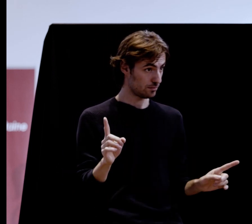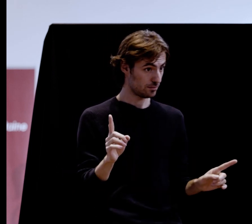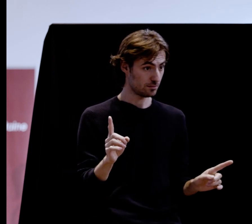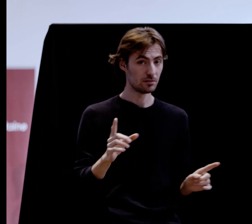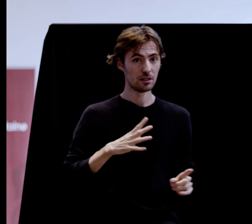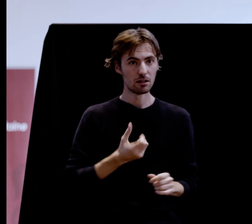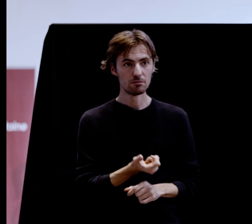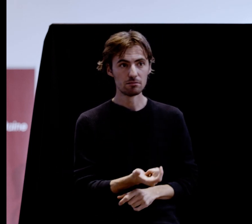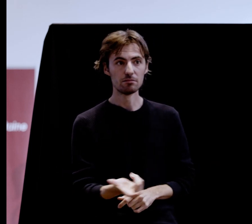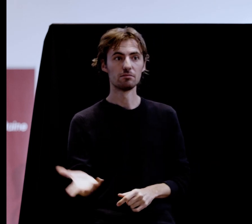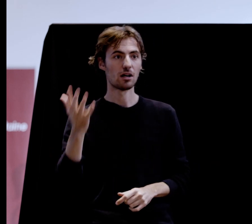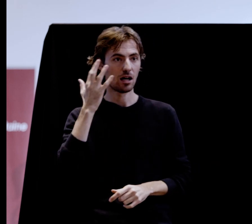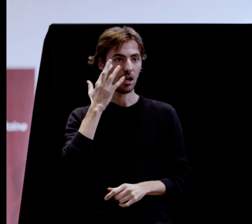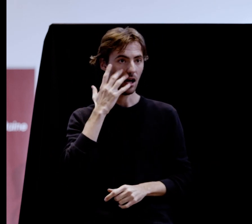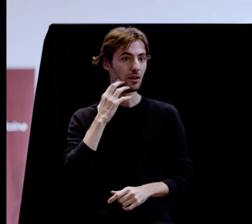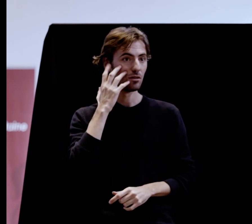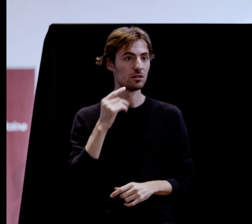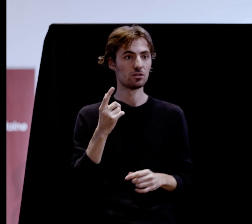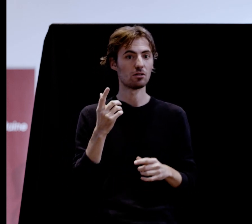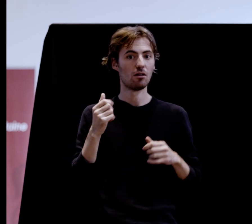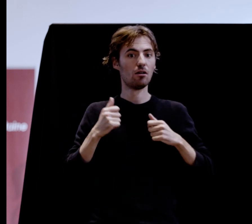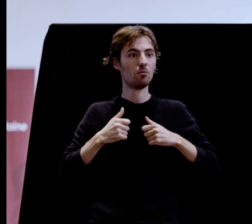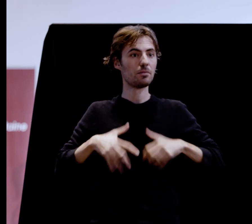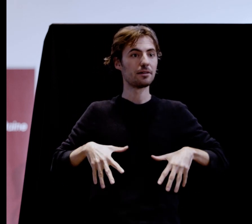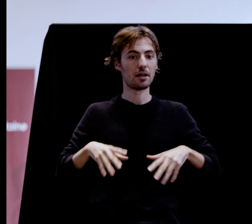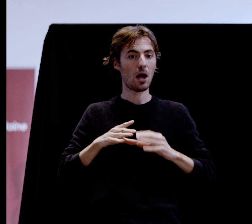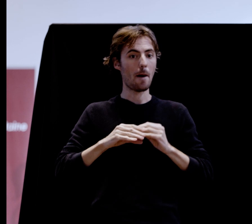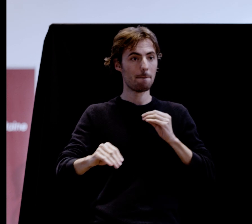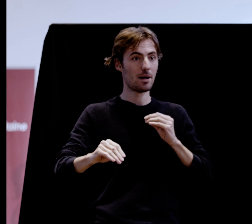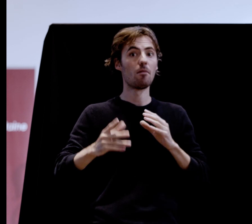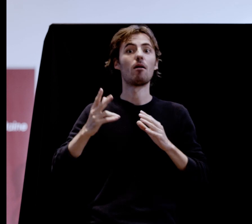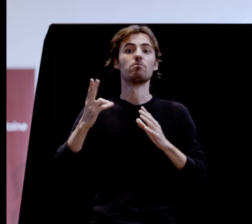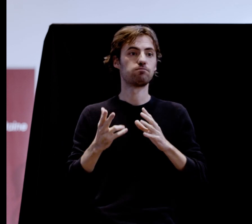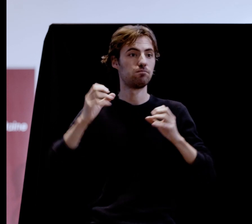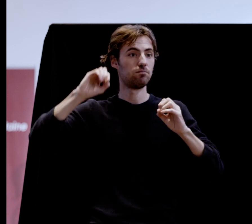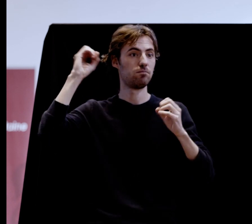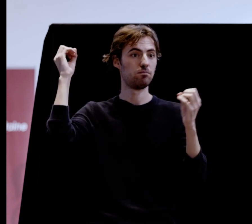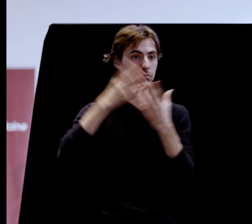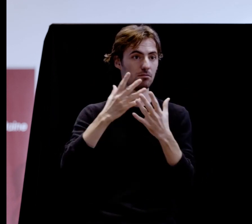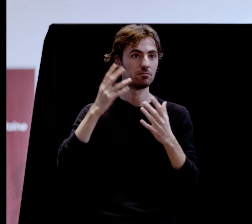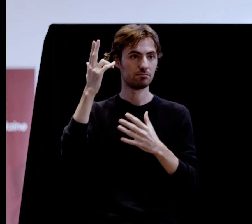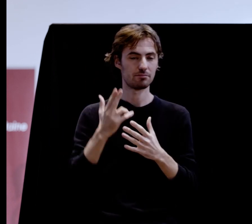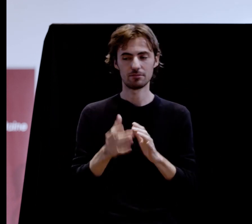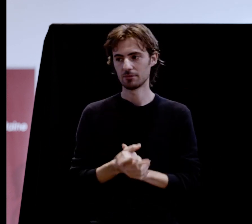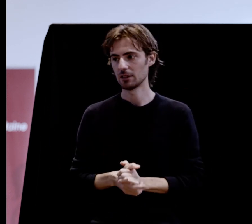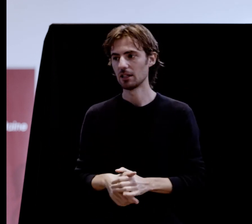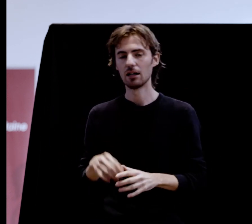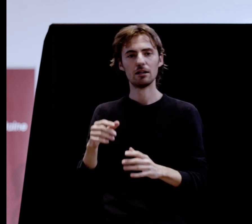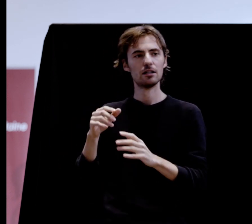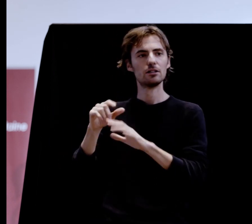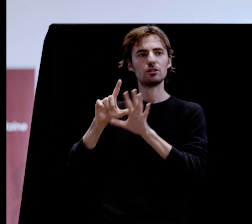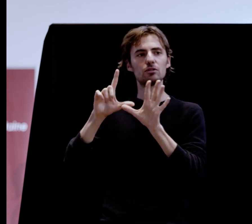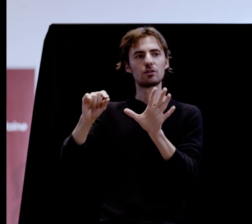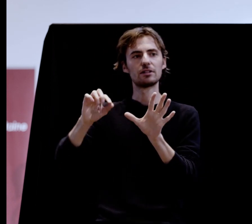Quelques adolescents ont une puberté spontanée. Quand on regarde les publications, on dit que 70% des garçons